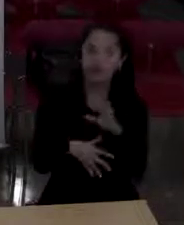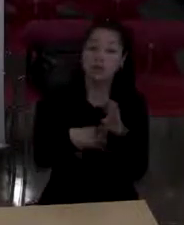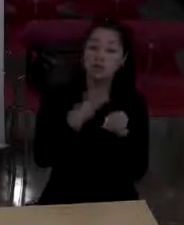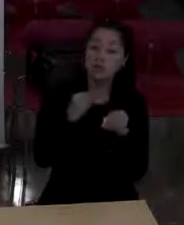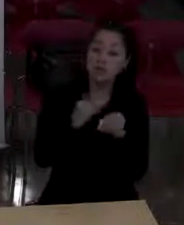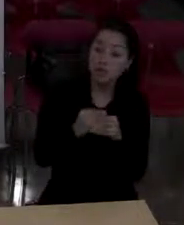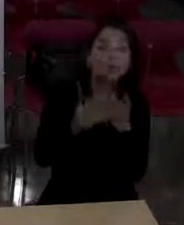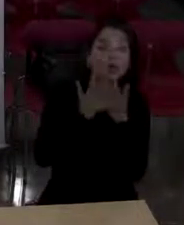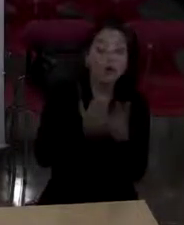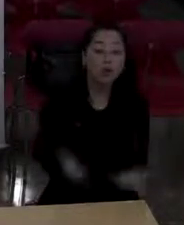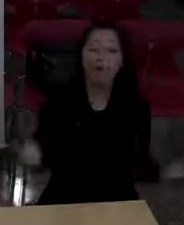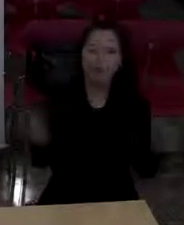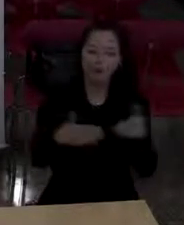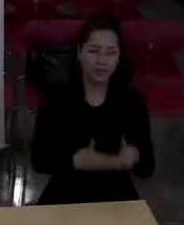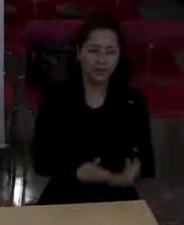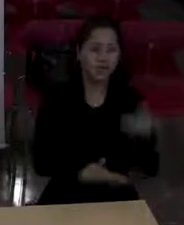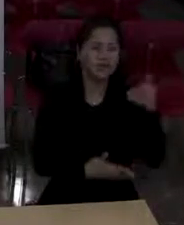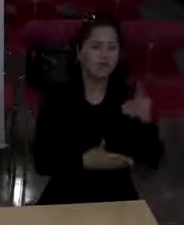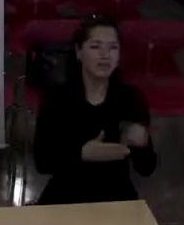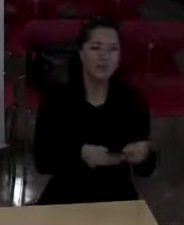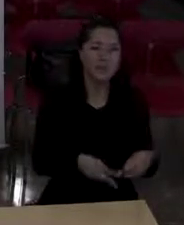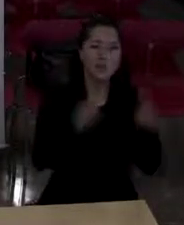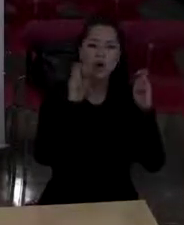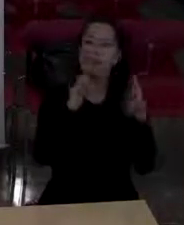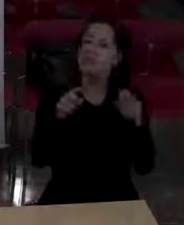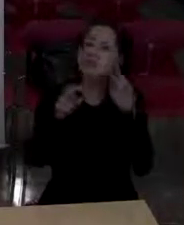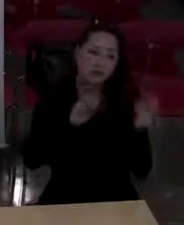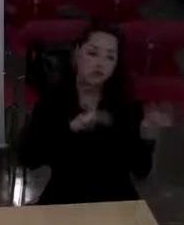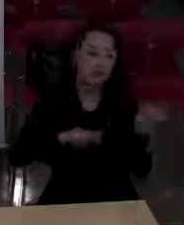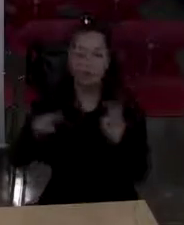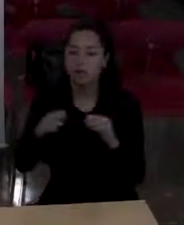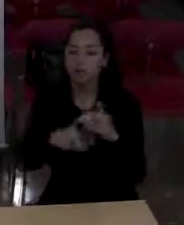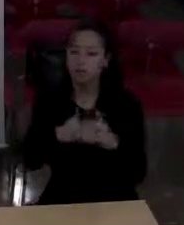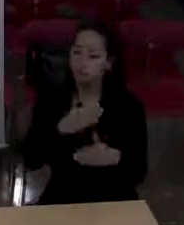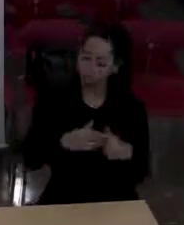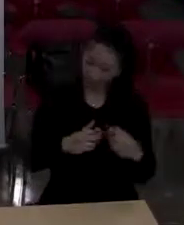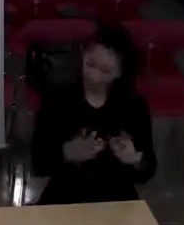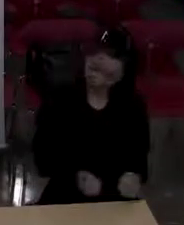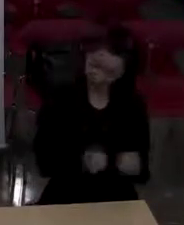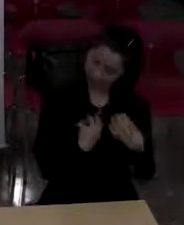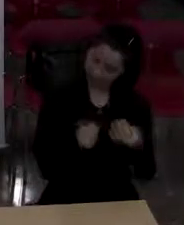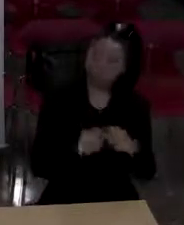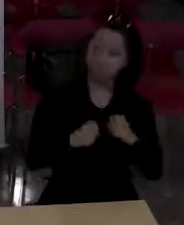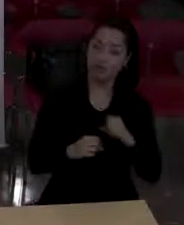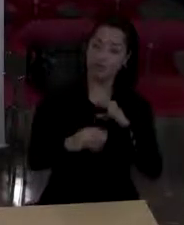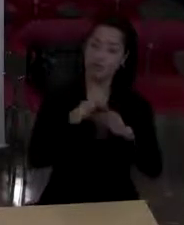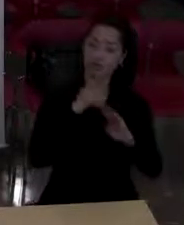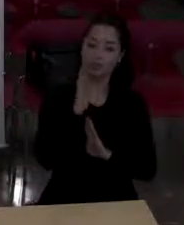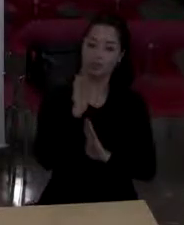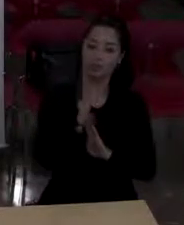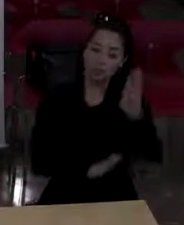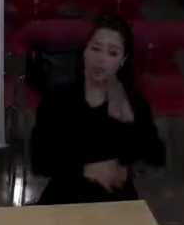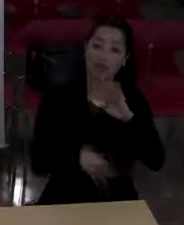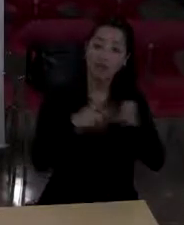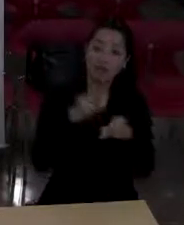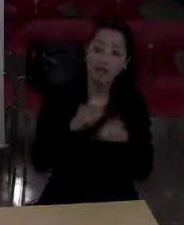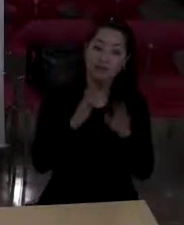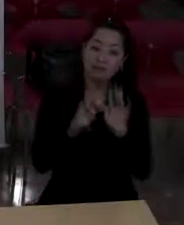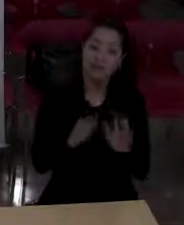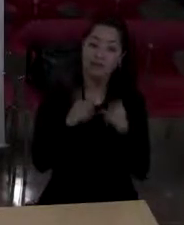a él lo va a ayudar a enriquecer ese proceso lingüístico y comunicativo. El hecho de que camine también va a